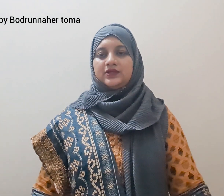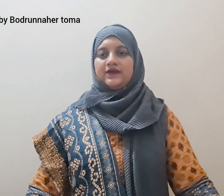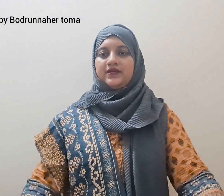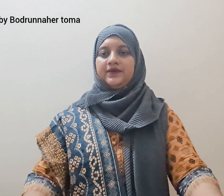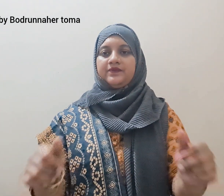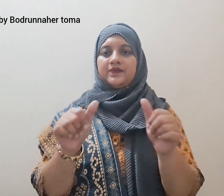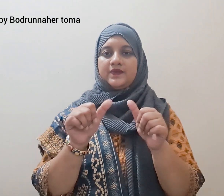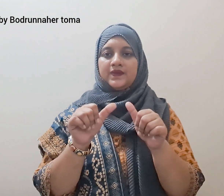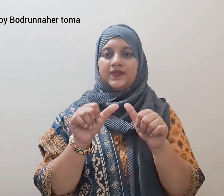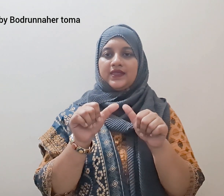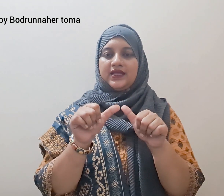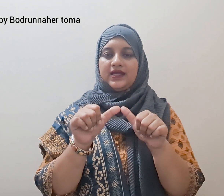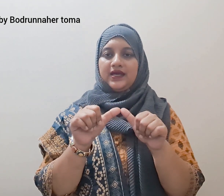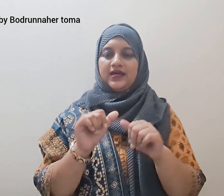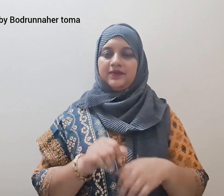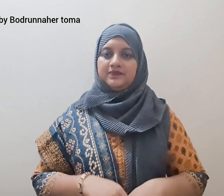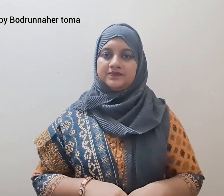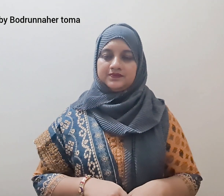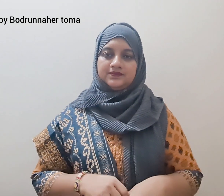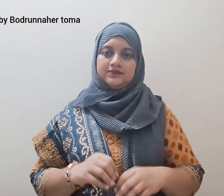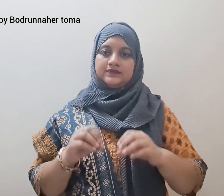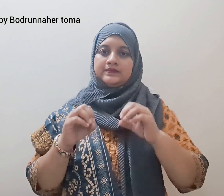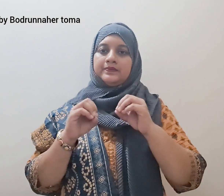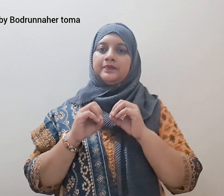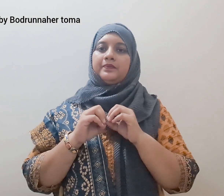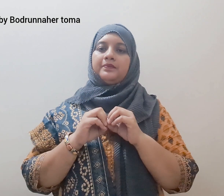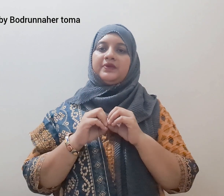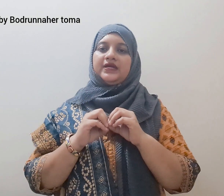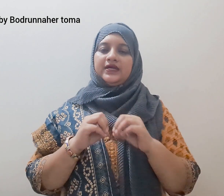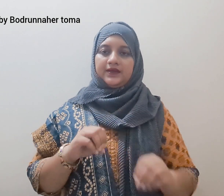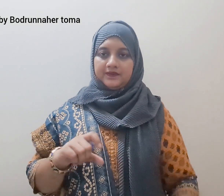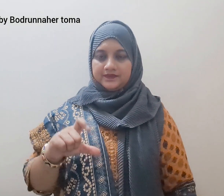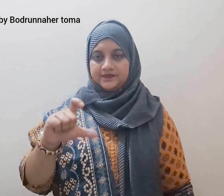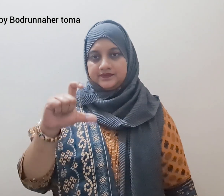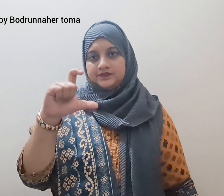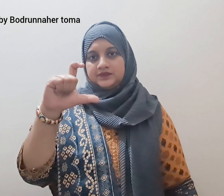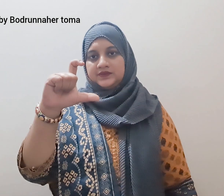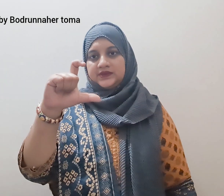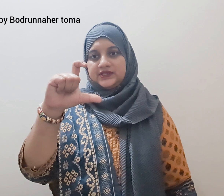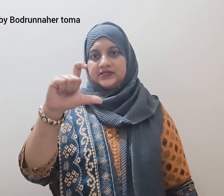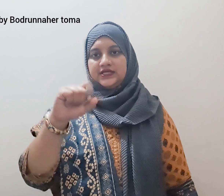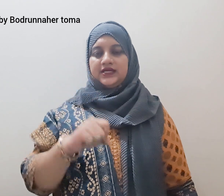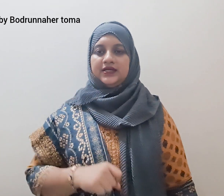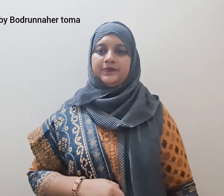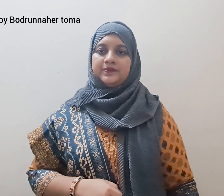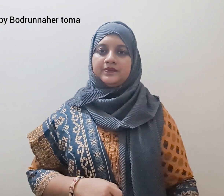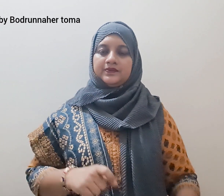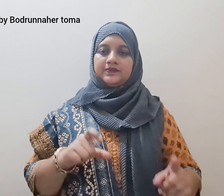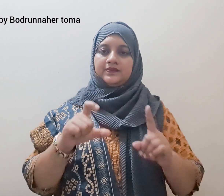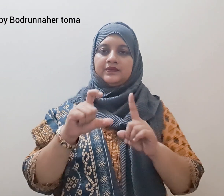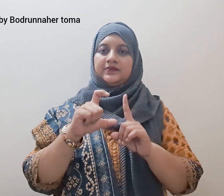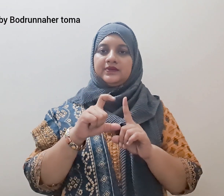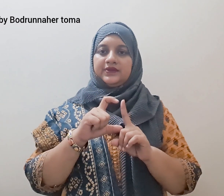তাহলে। এ, বি, সি,